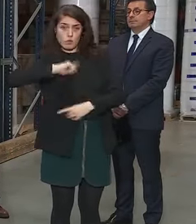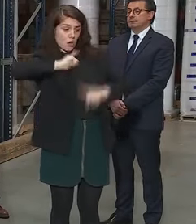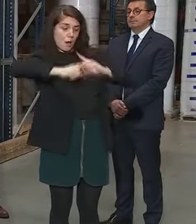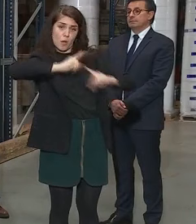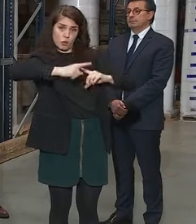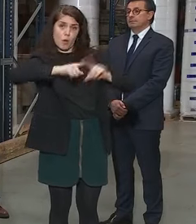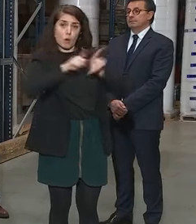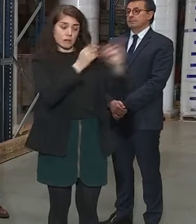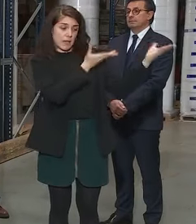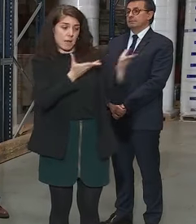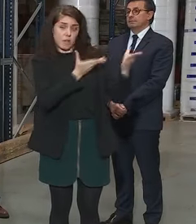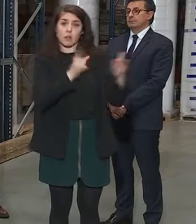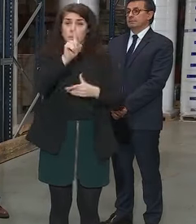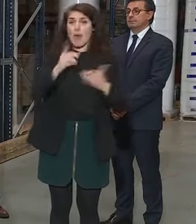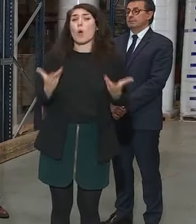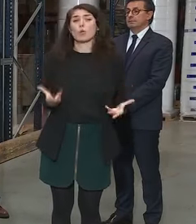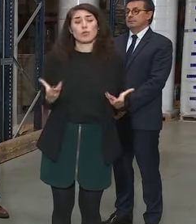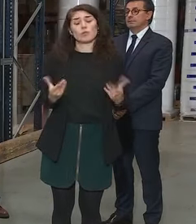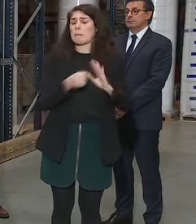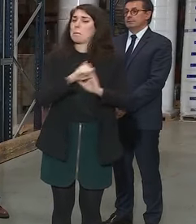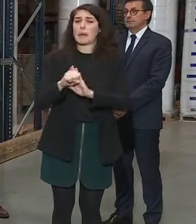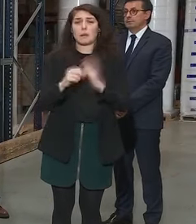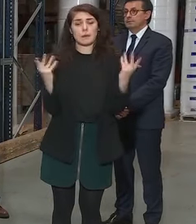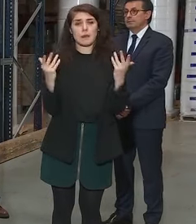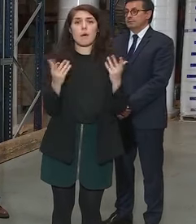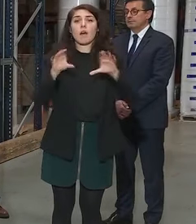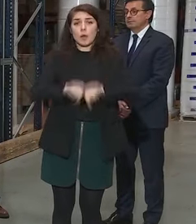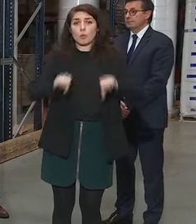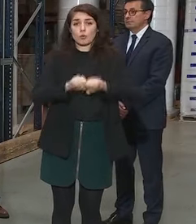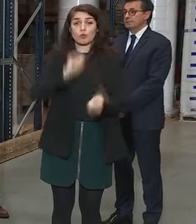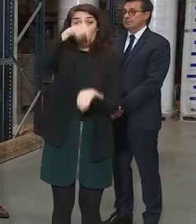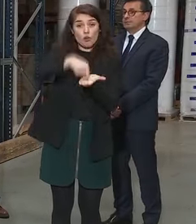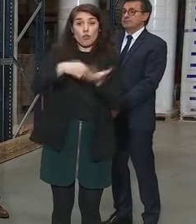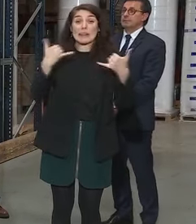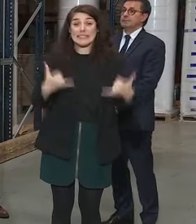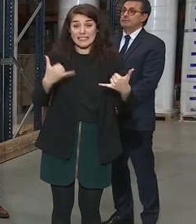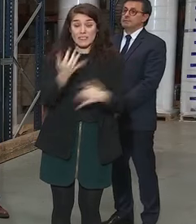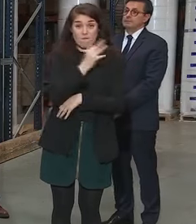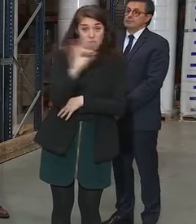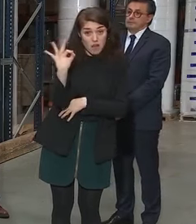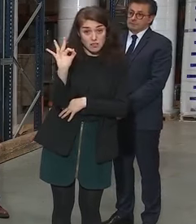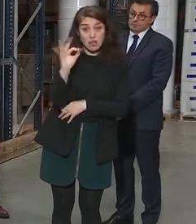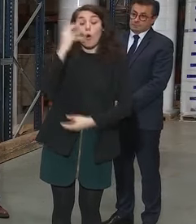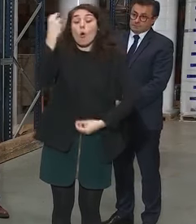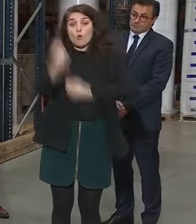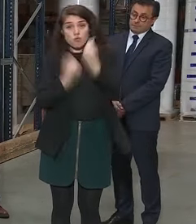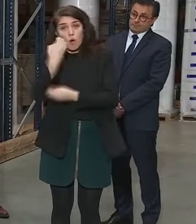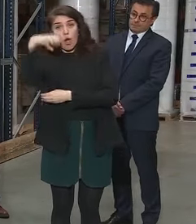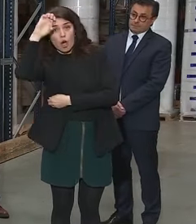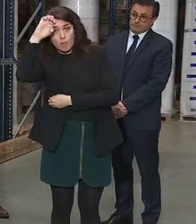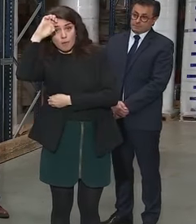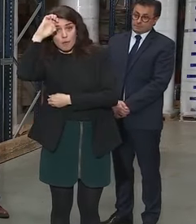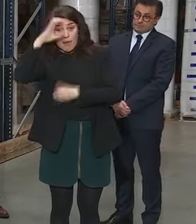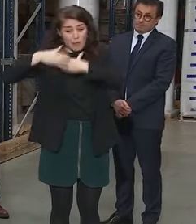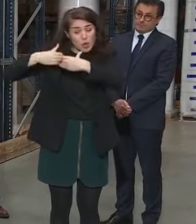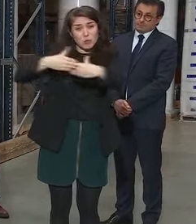priorité aujourd'hui est de produire davantage en France et de produire davantage en Europe. Partout où nous avons des sites